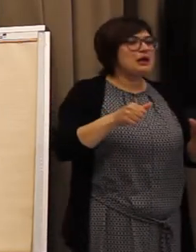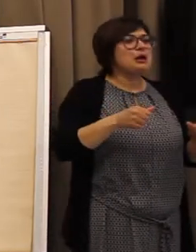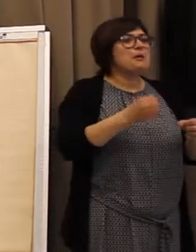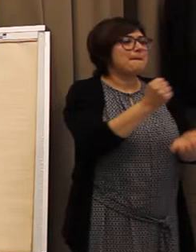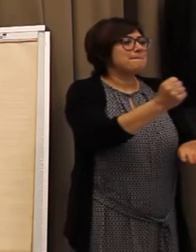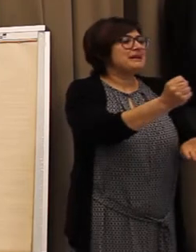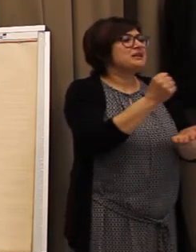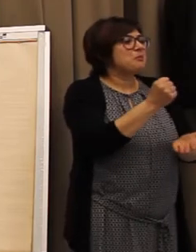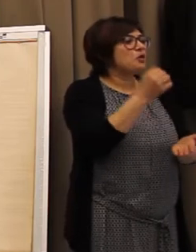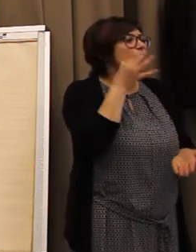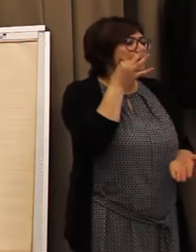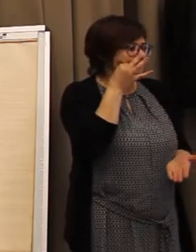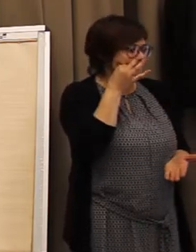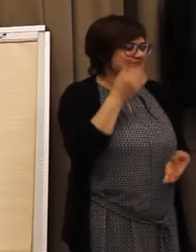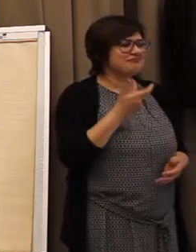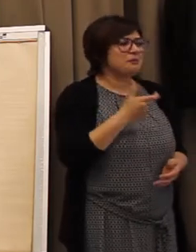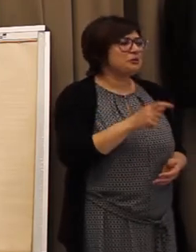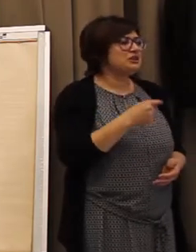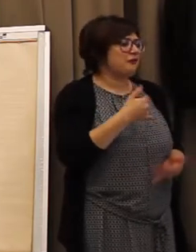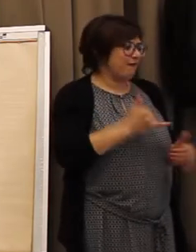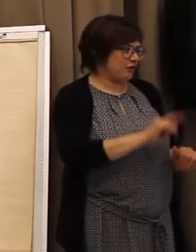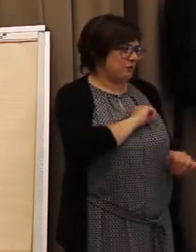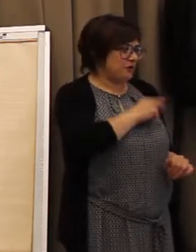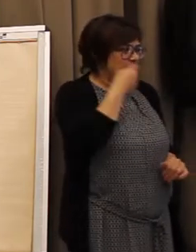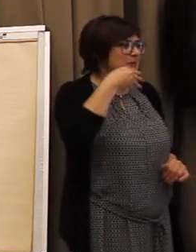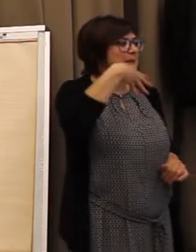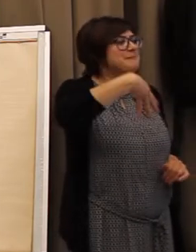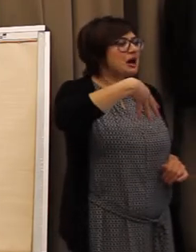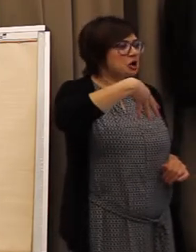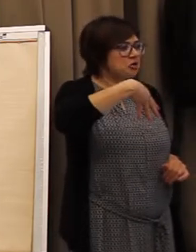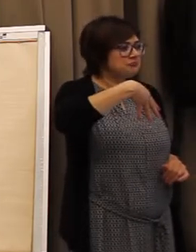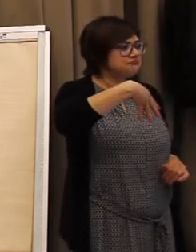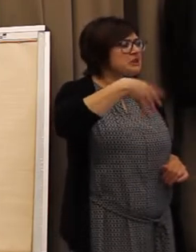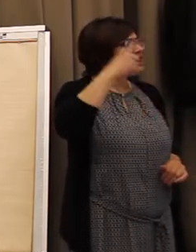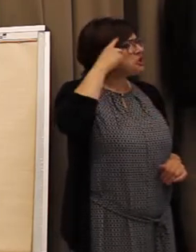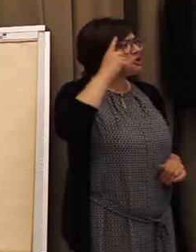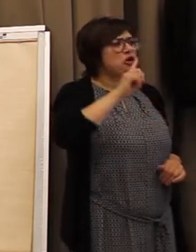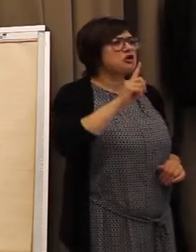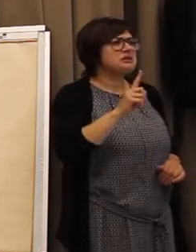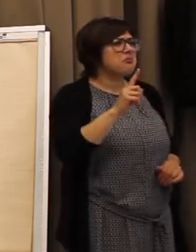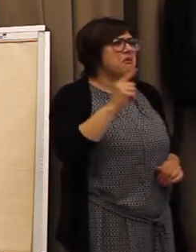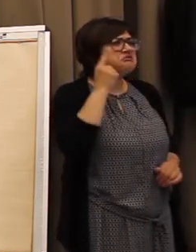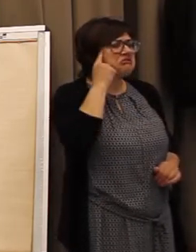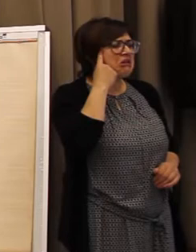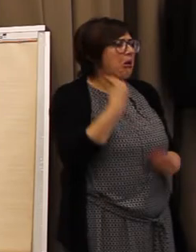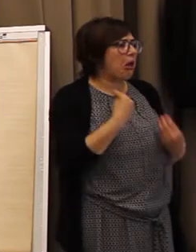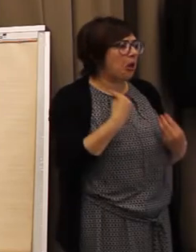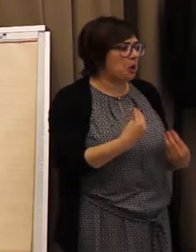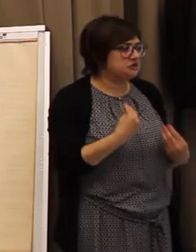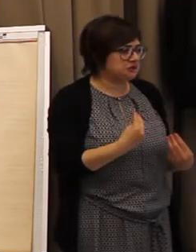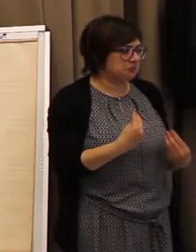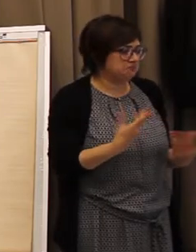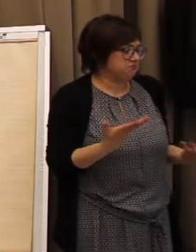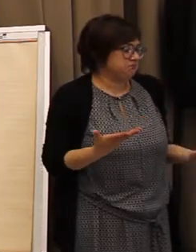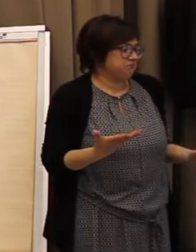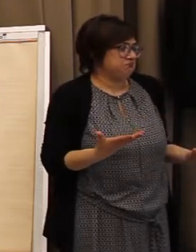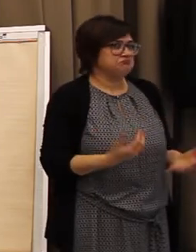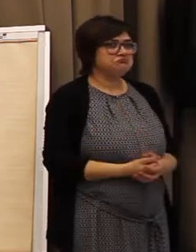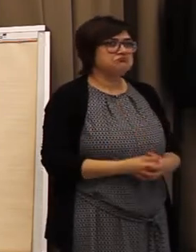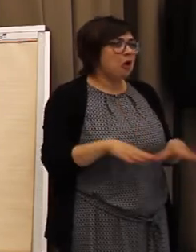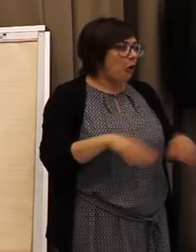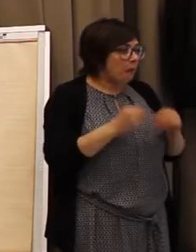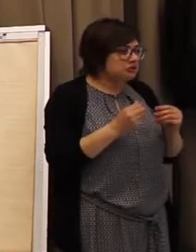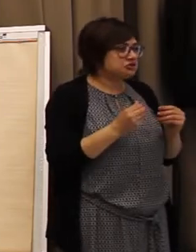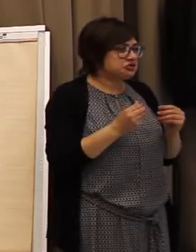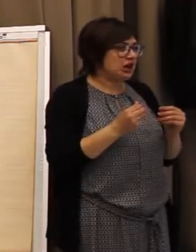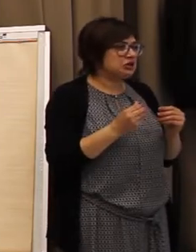Quando Marco è nato io non sapevo cosa è la sindrome di Down, e ho cominciato a